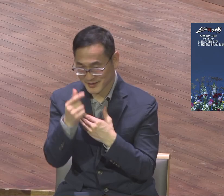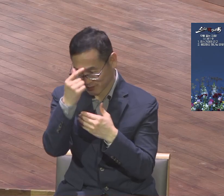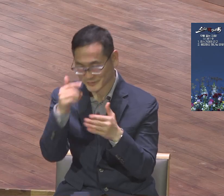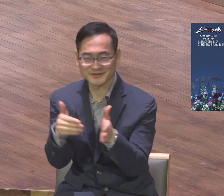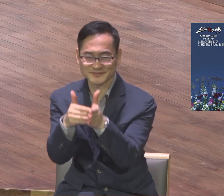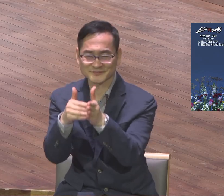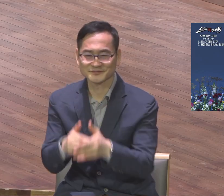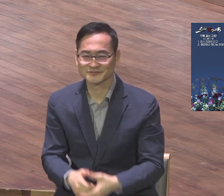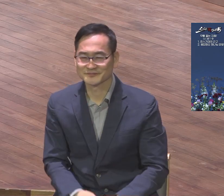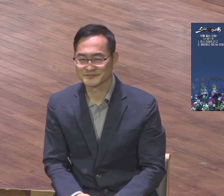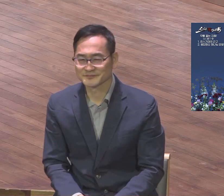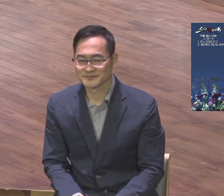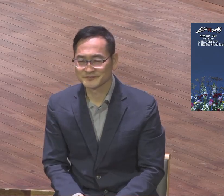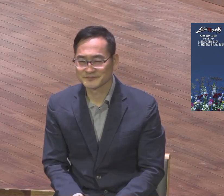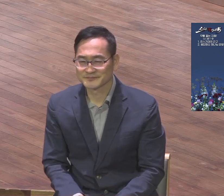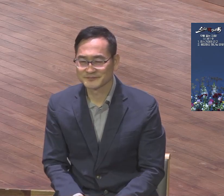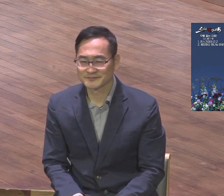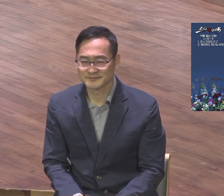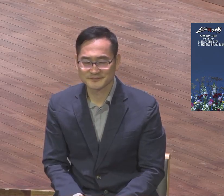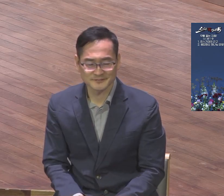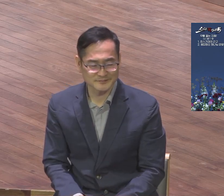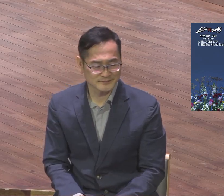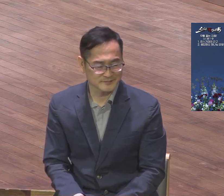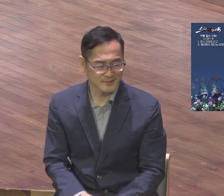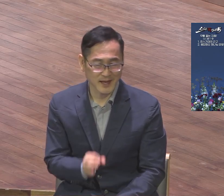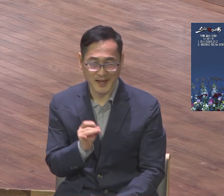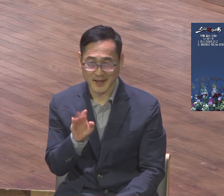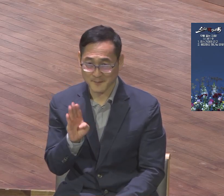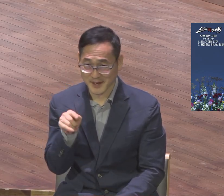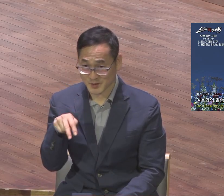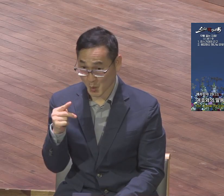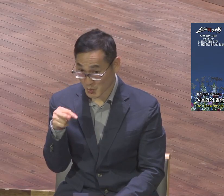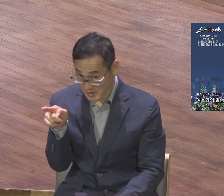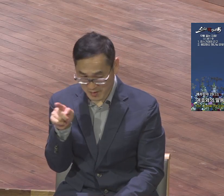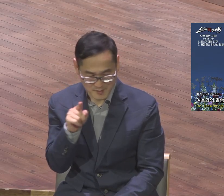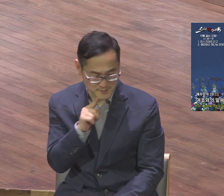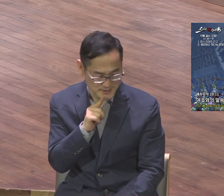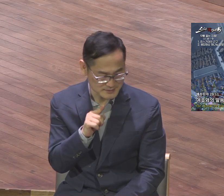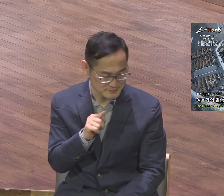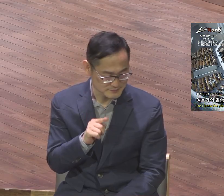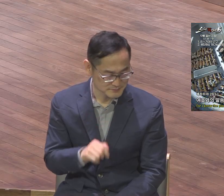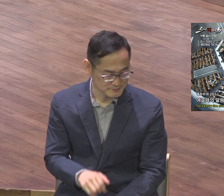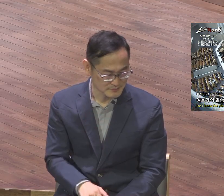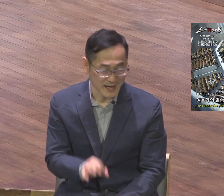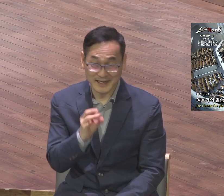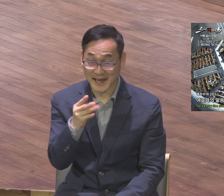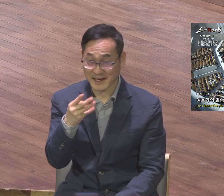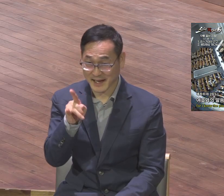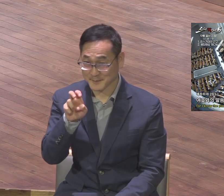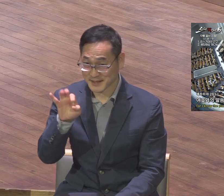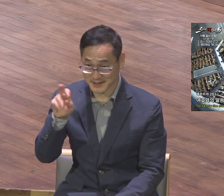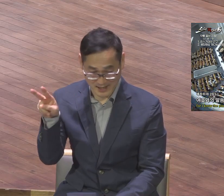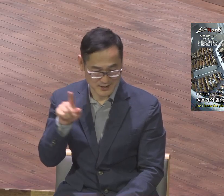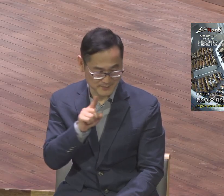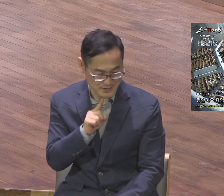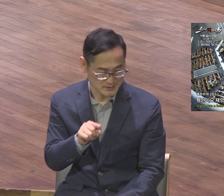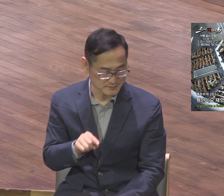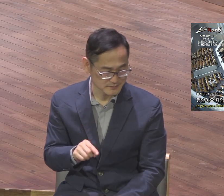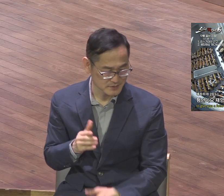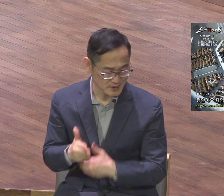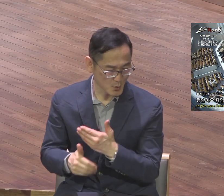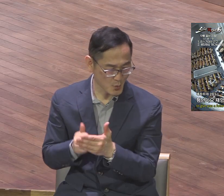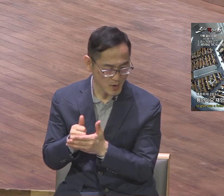예레미야 29장 12절로 13절에 보면 여호와의 말씀이니라. 너희를 향한 나의 생각을 내가